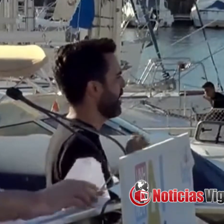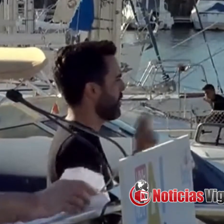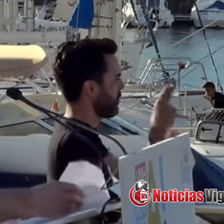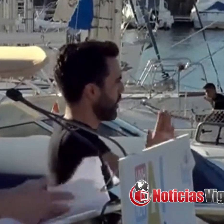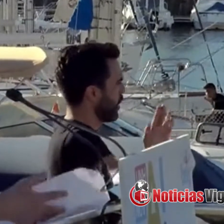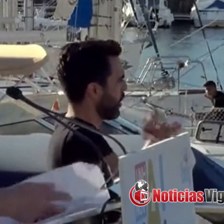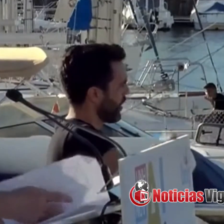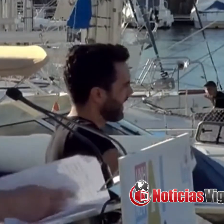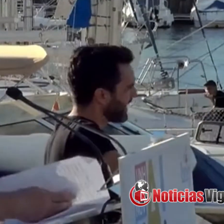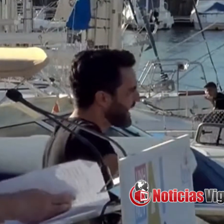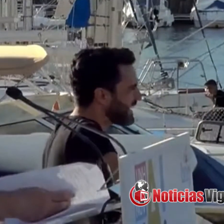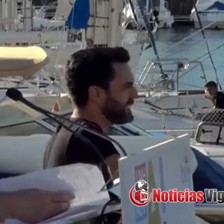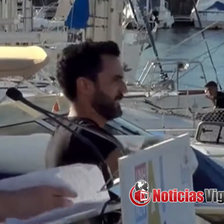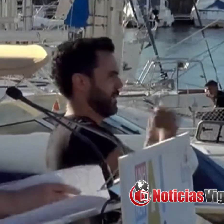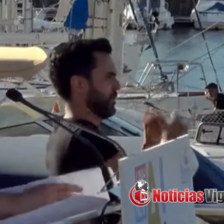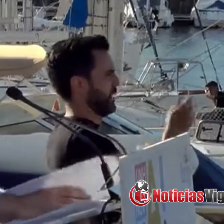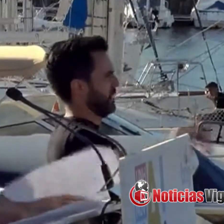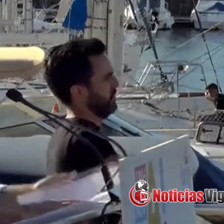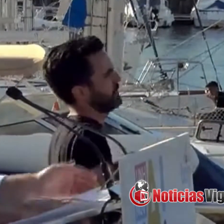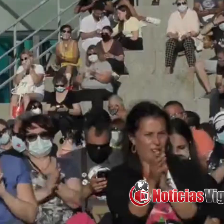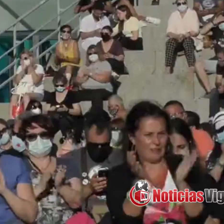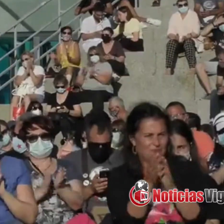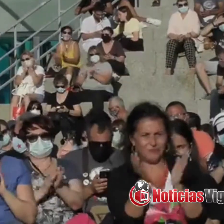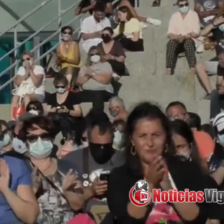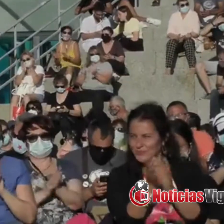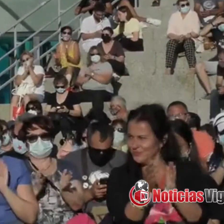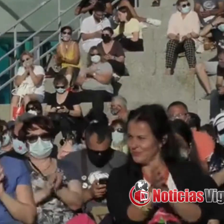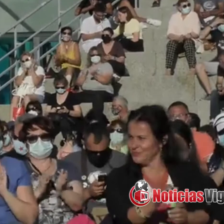Bloque Nacionalista Galego.